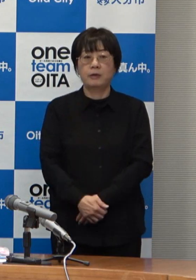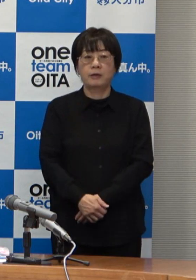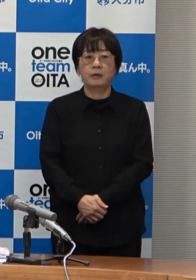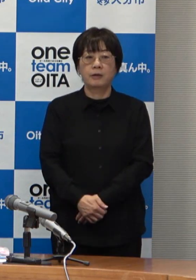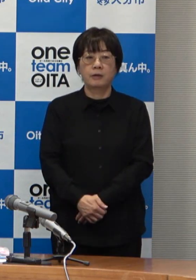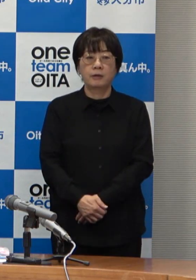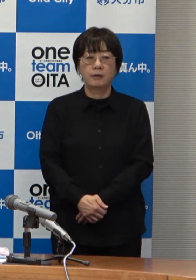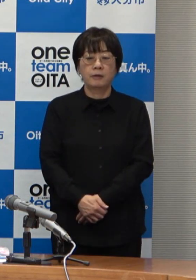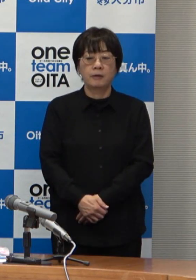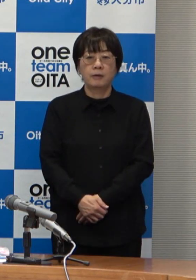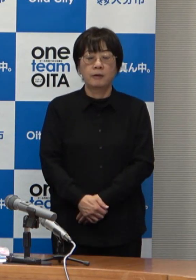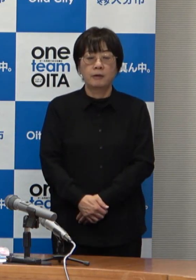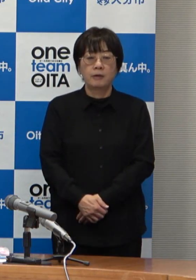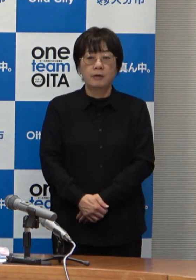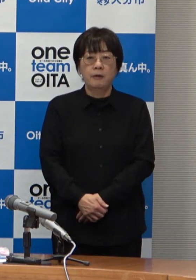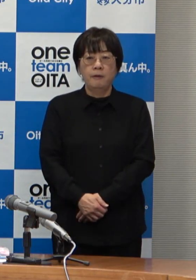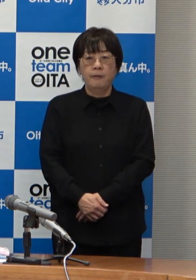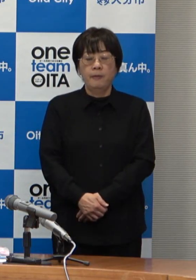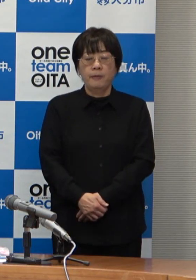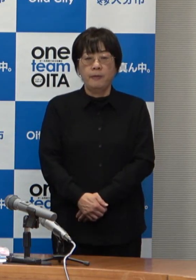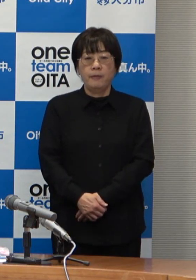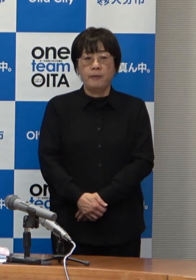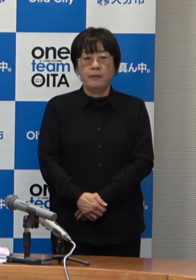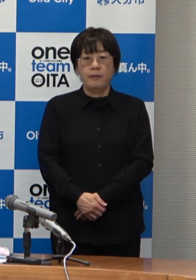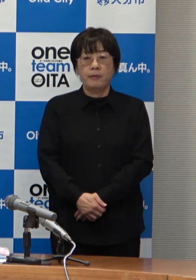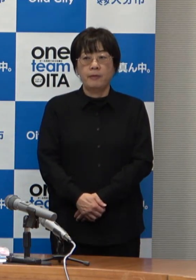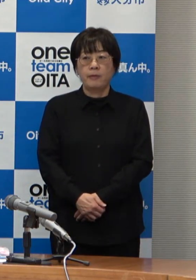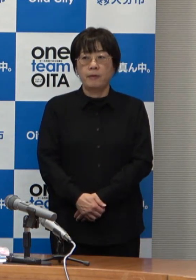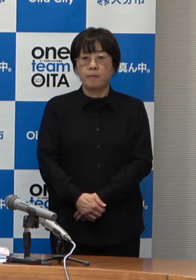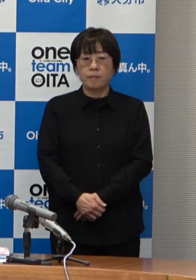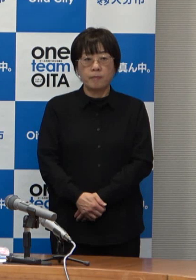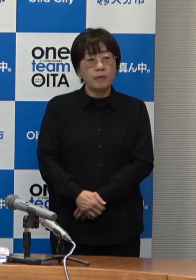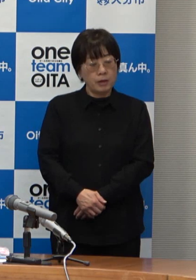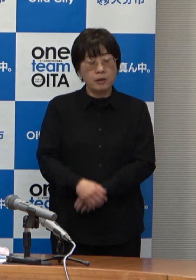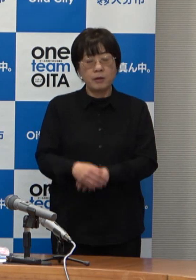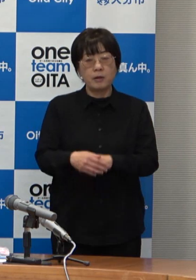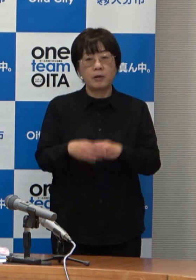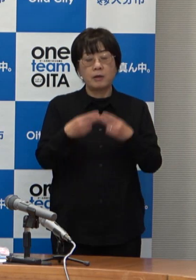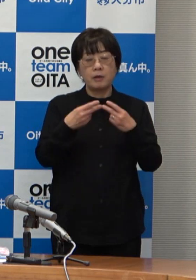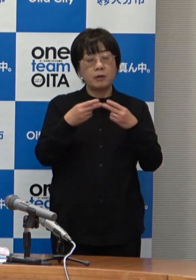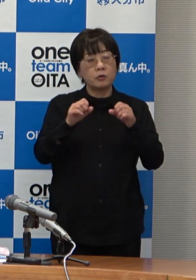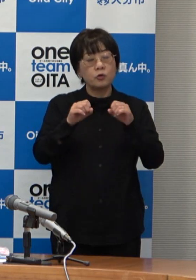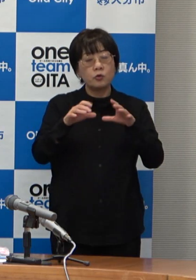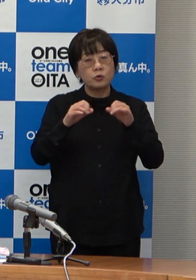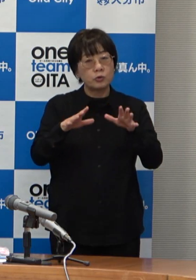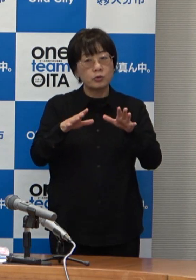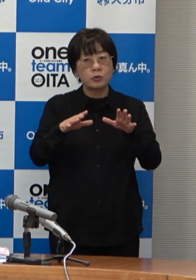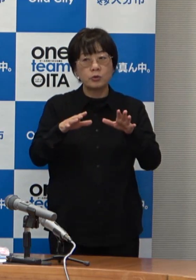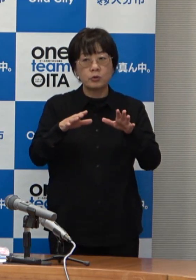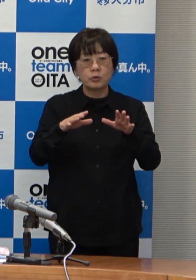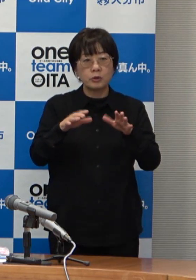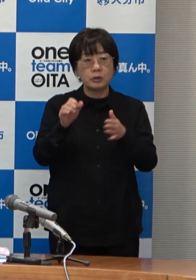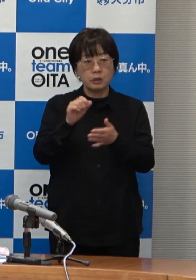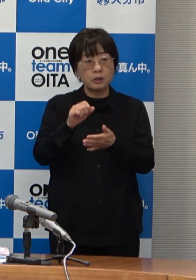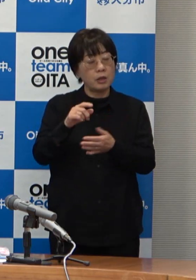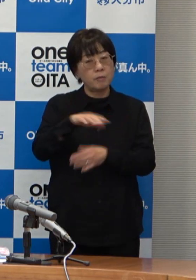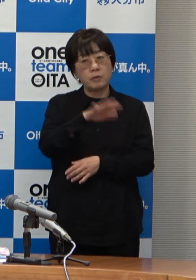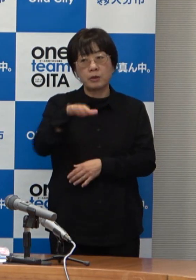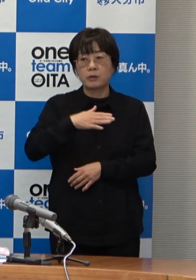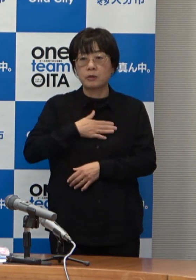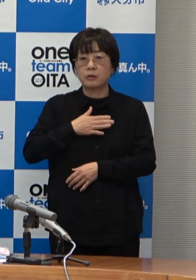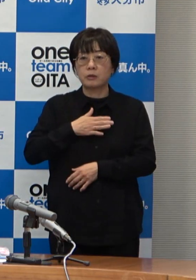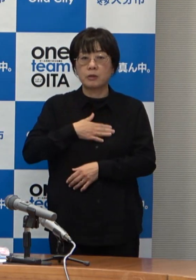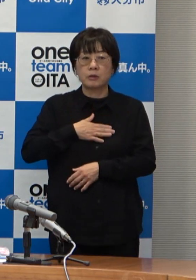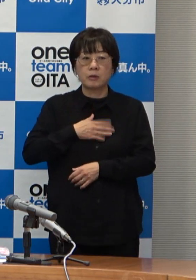メモ課金みたいになって申し訳ないですがもう報道で今朝もありましたけど昨日